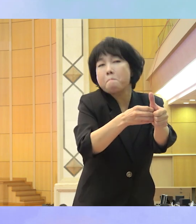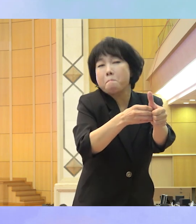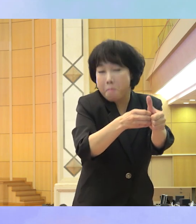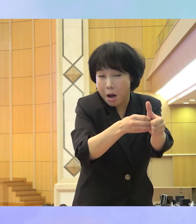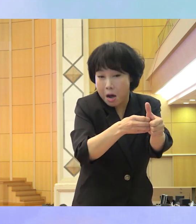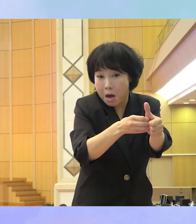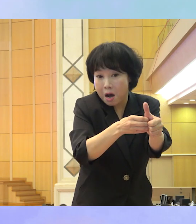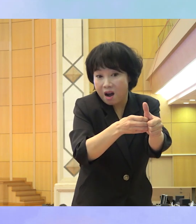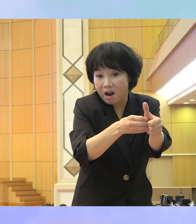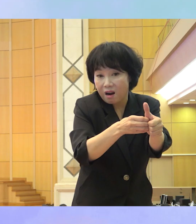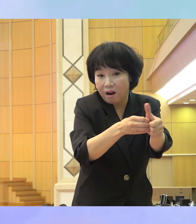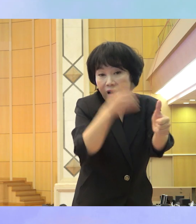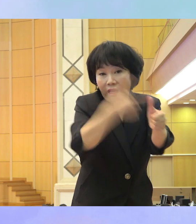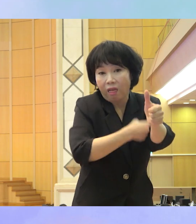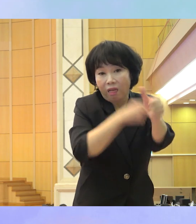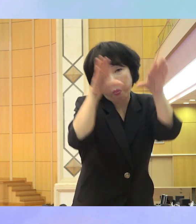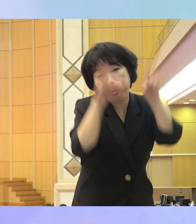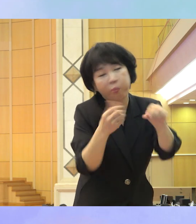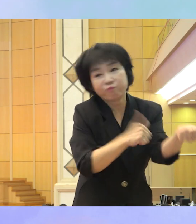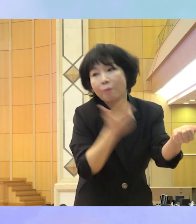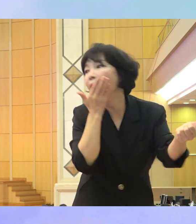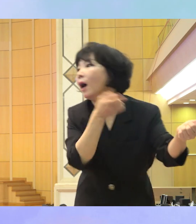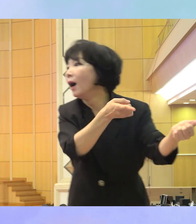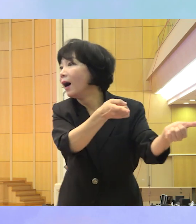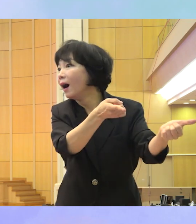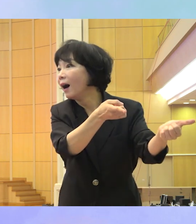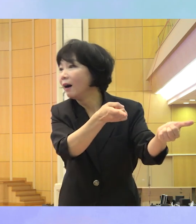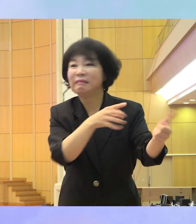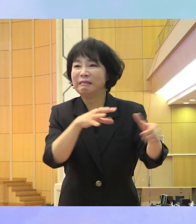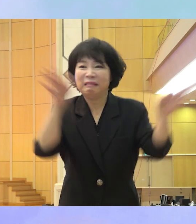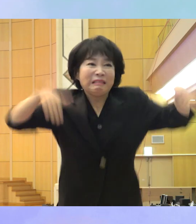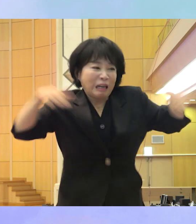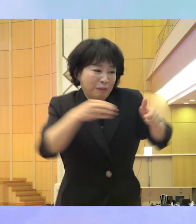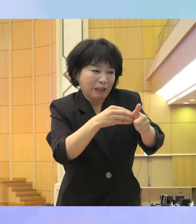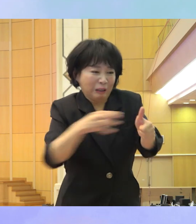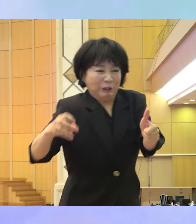누르고 있으면 그냥 잠자듯이